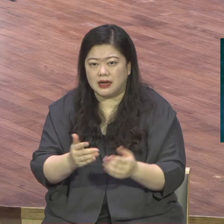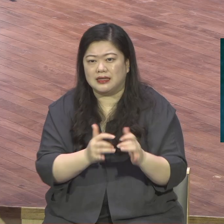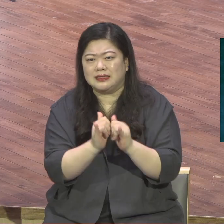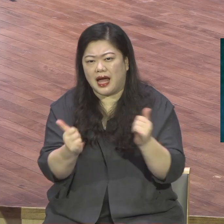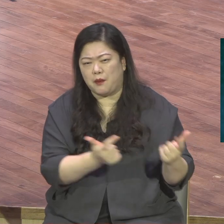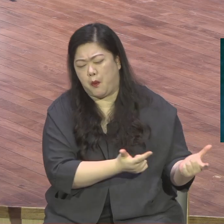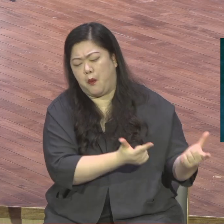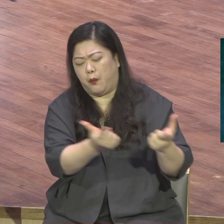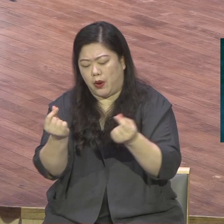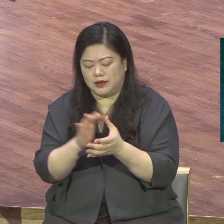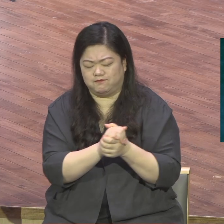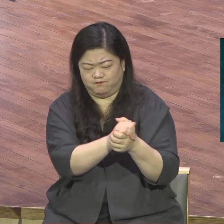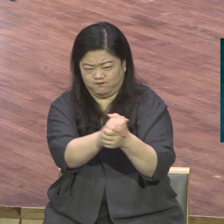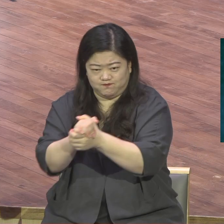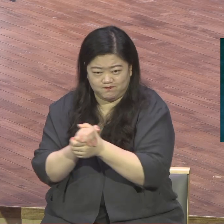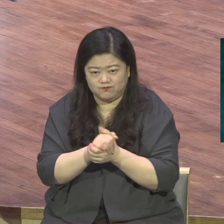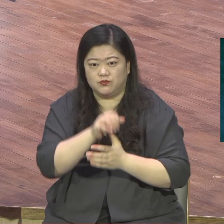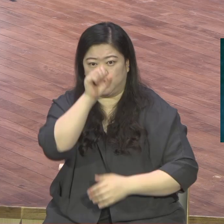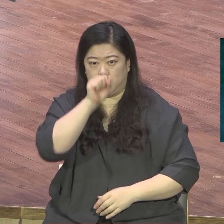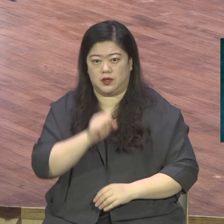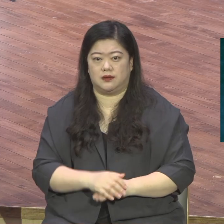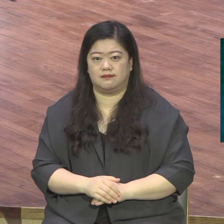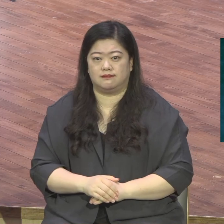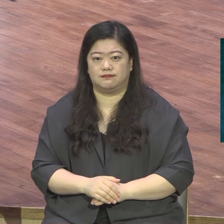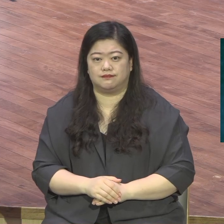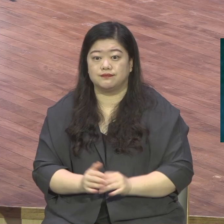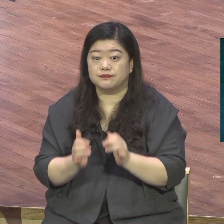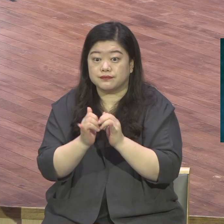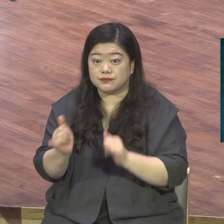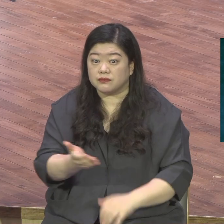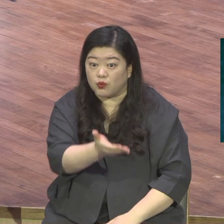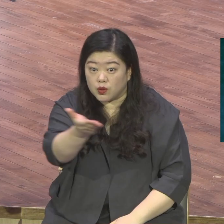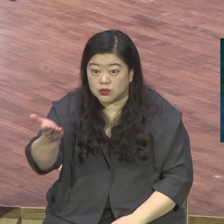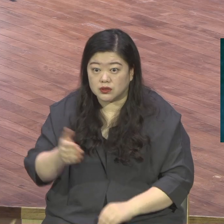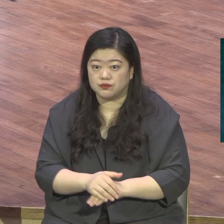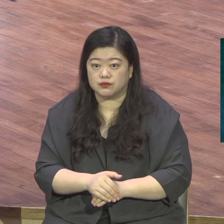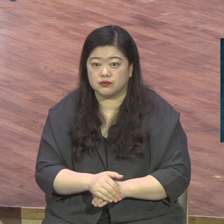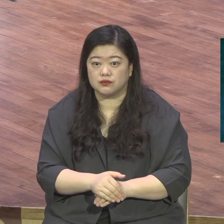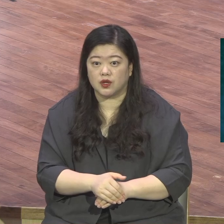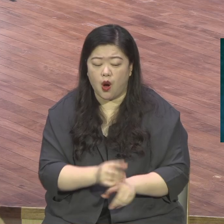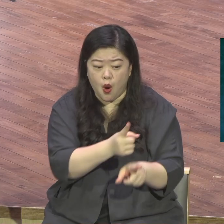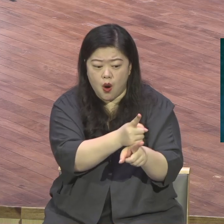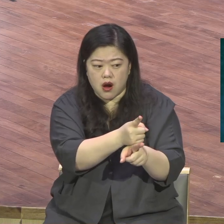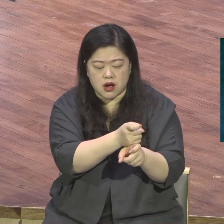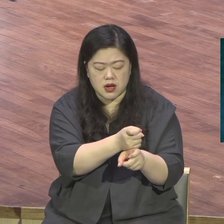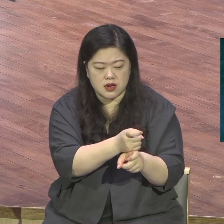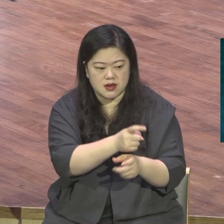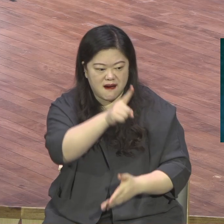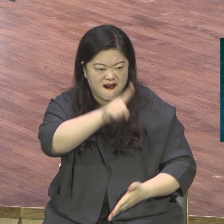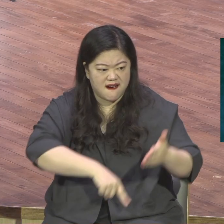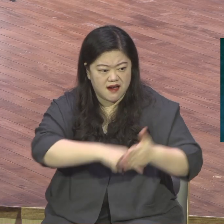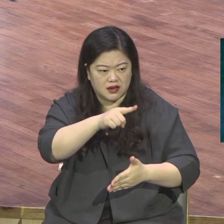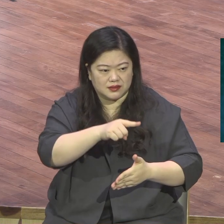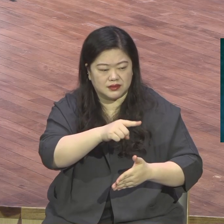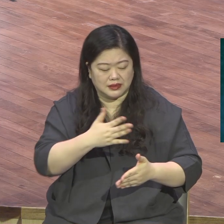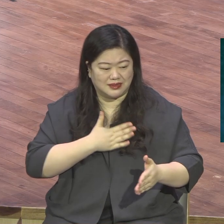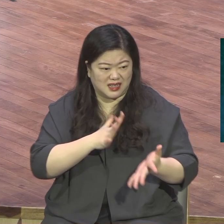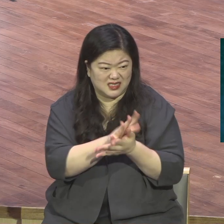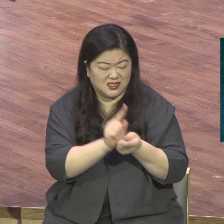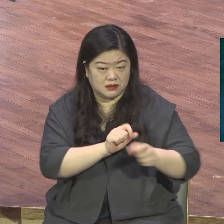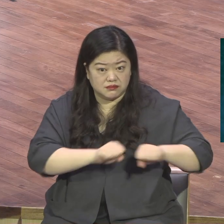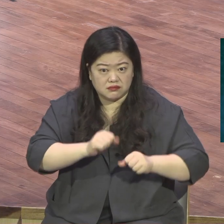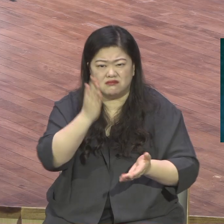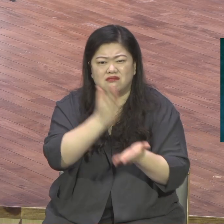사람과 더불어 화목하라. 내 사랑하는 자들아, 너희가 친히 원수를 갚지 말고 하나님의 진노하심에